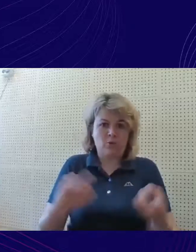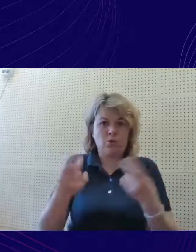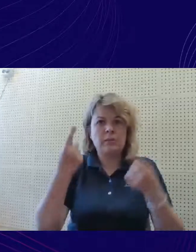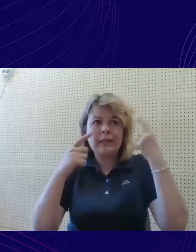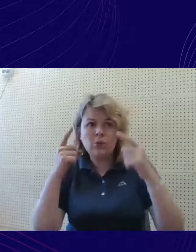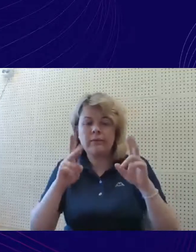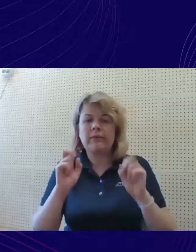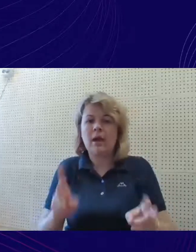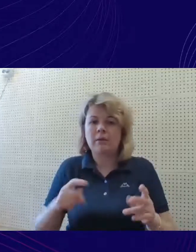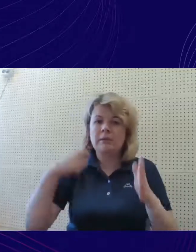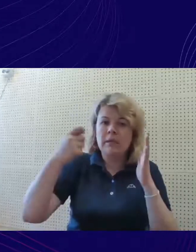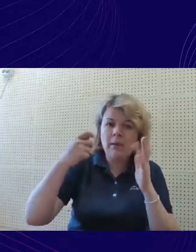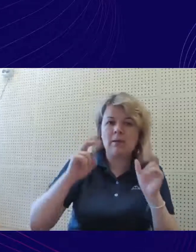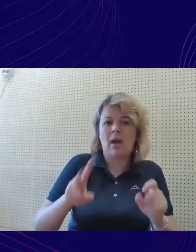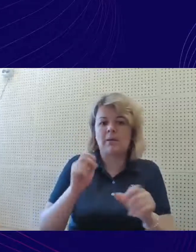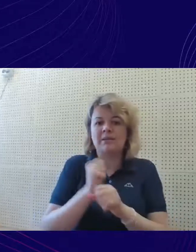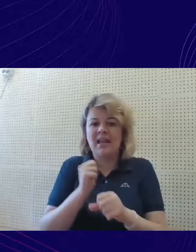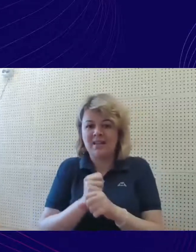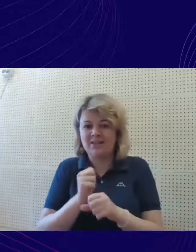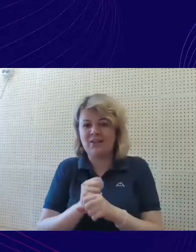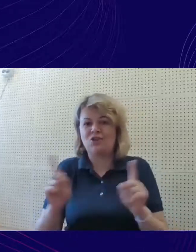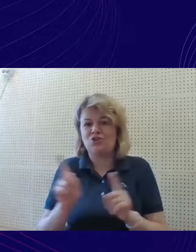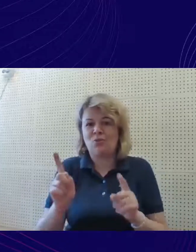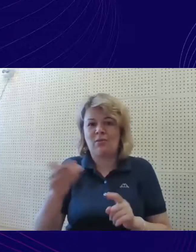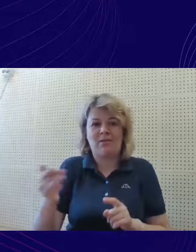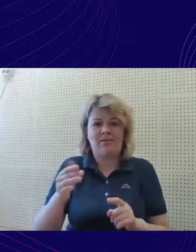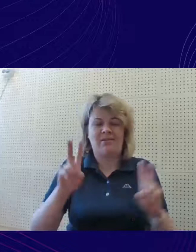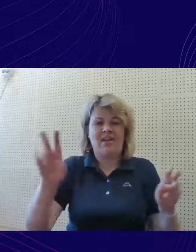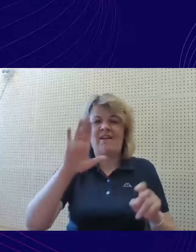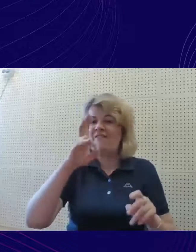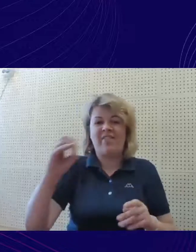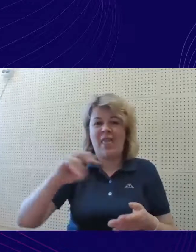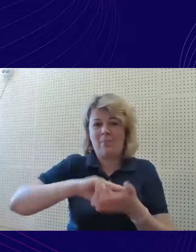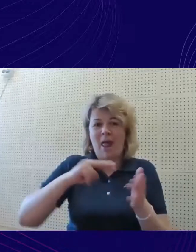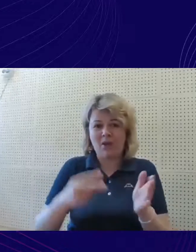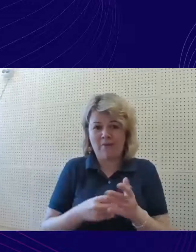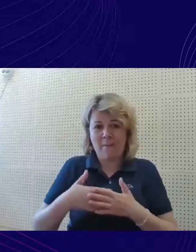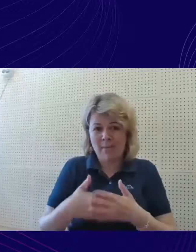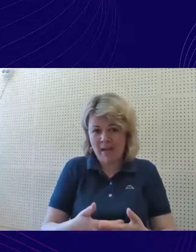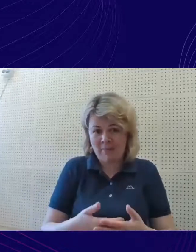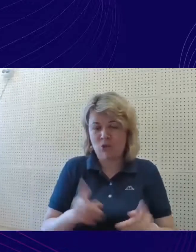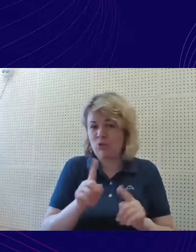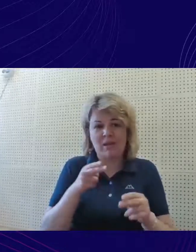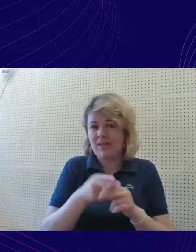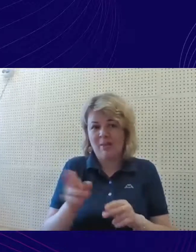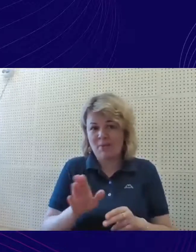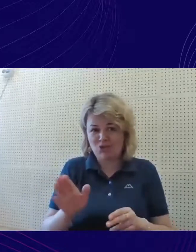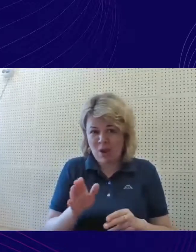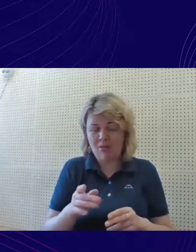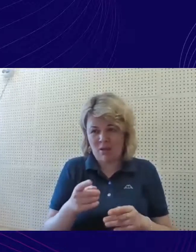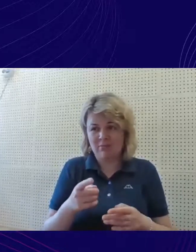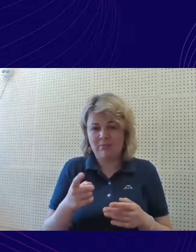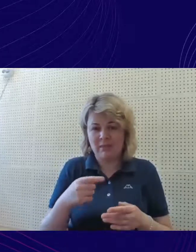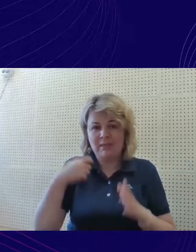делать, чтобы внеплановая беременность, которой не было в изначальном сюжете, не помешала выйти фильму,